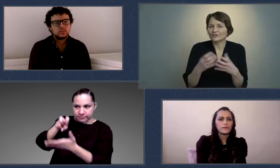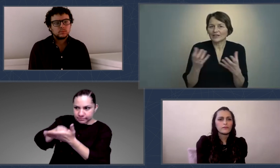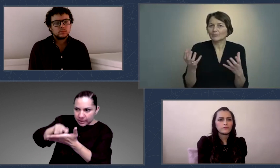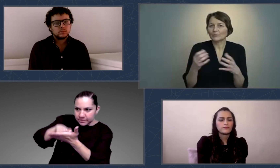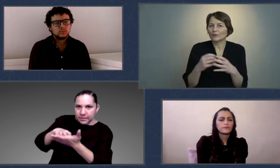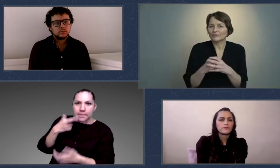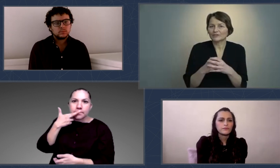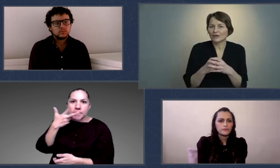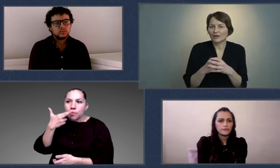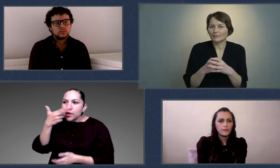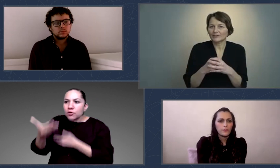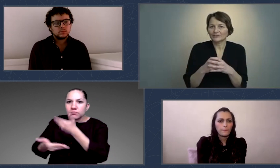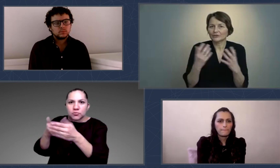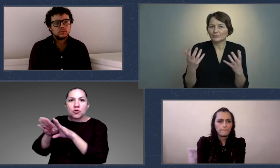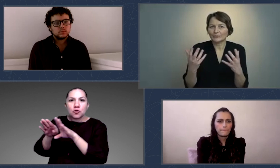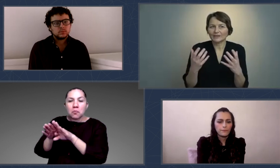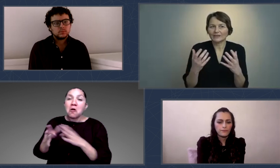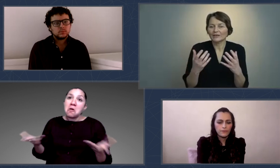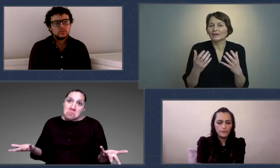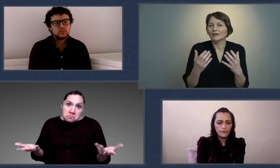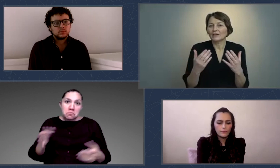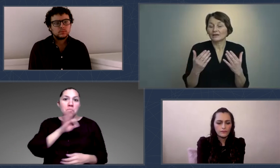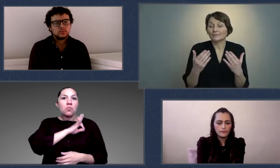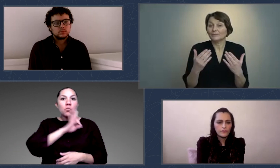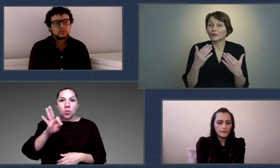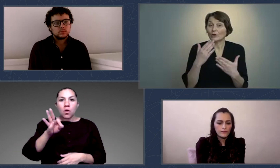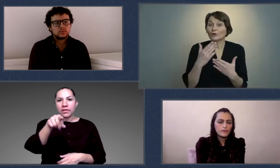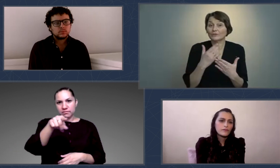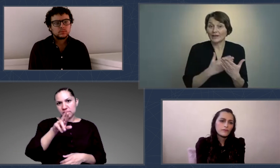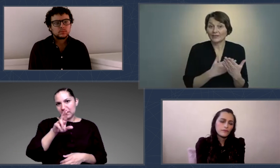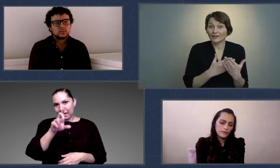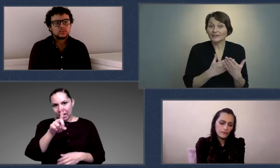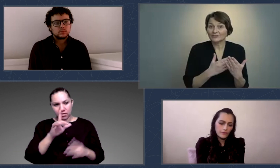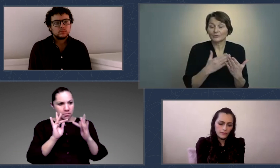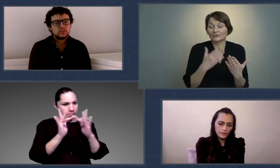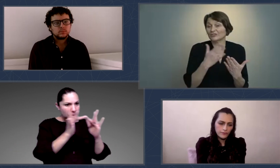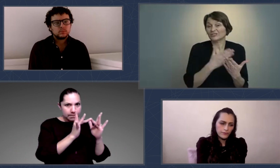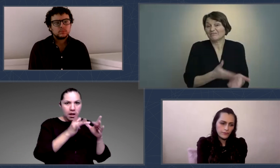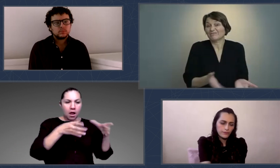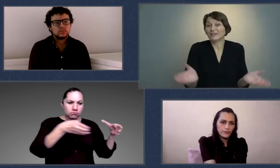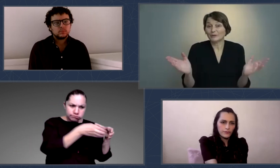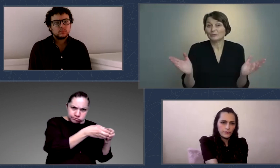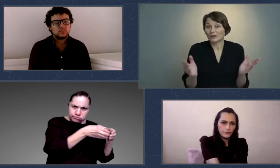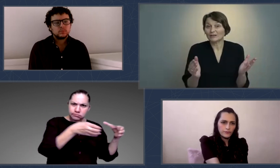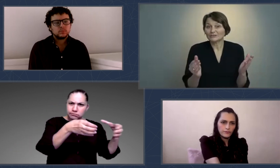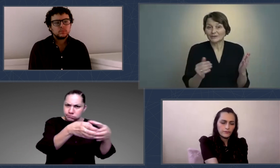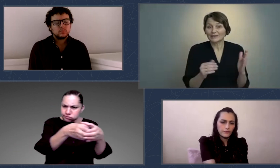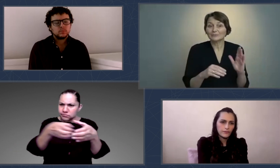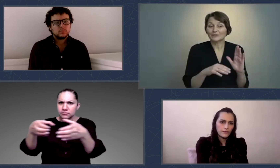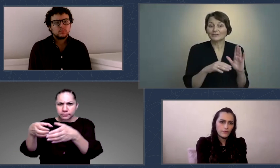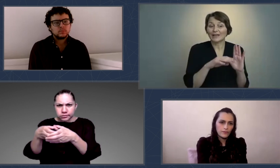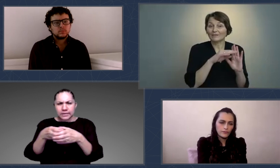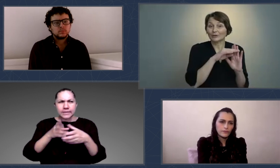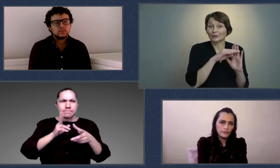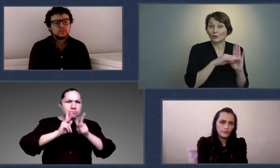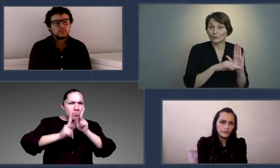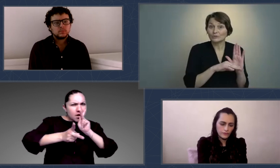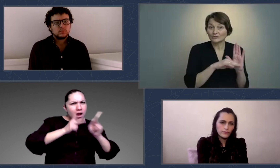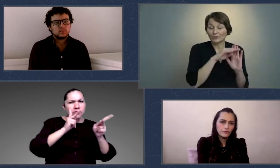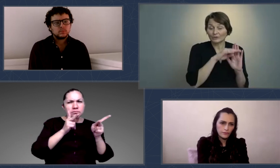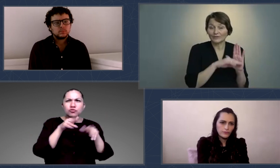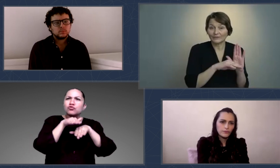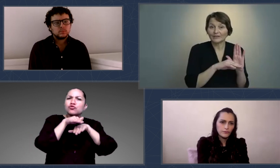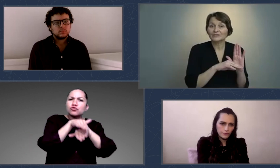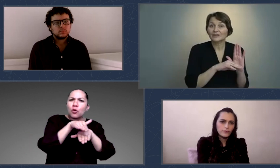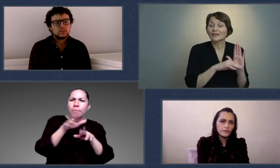programar reuniones regulares con los miembros de sus redes en donde conversen sobre la profesión. Pueden seleccionar un tema,